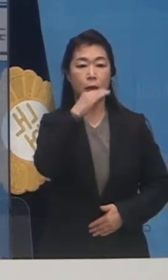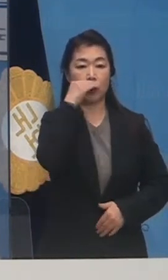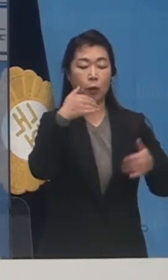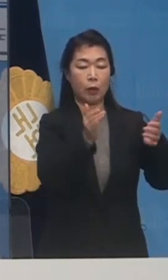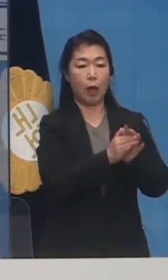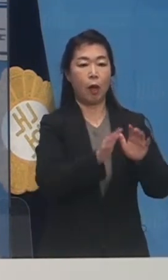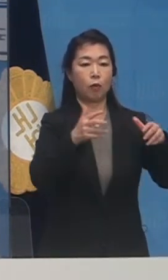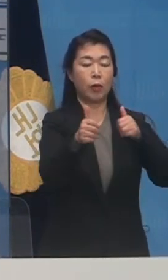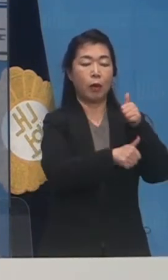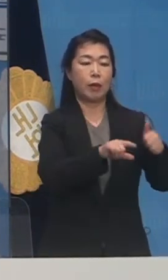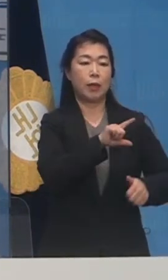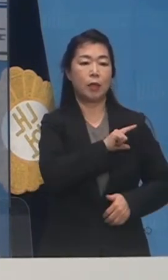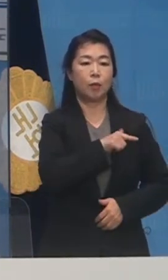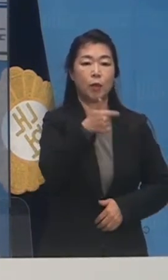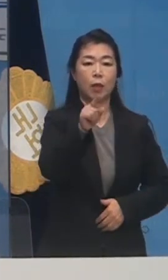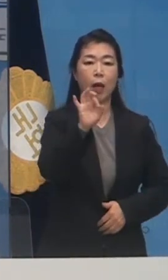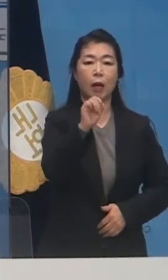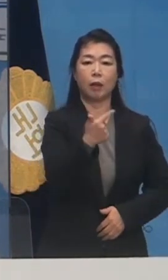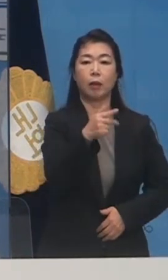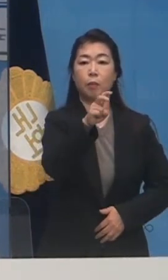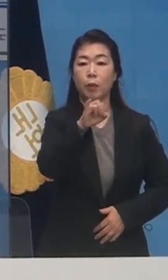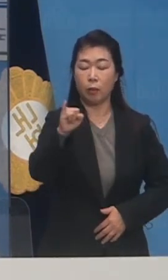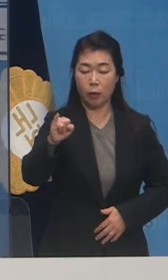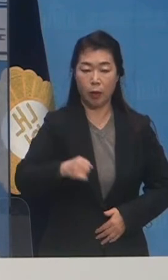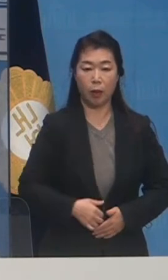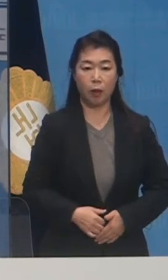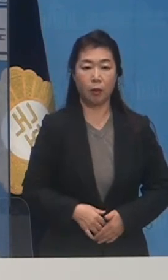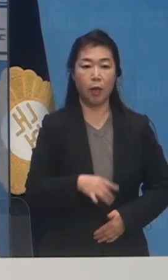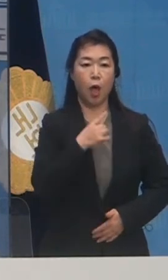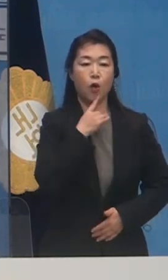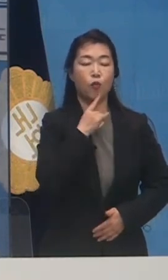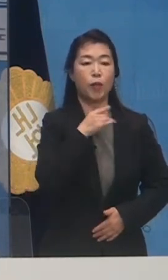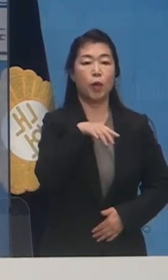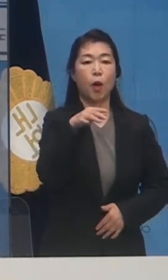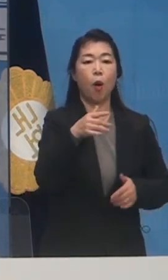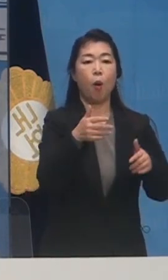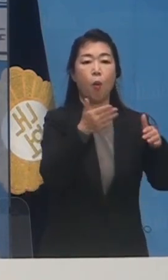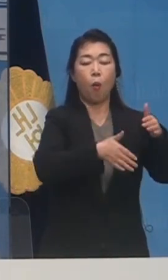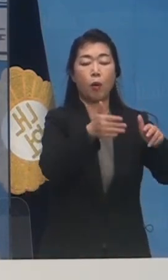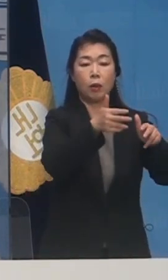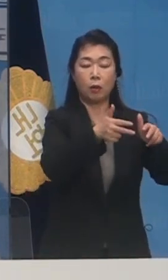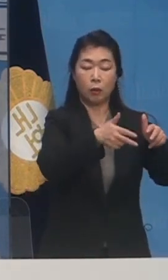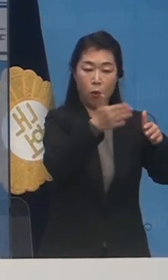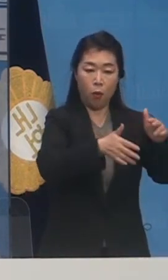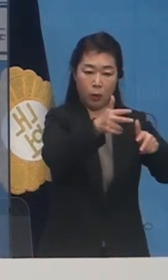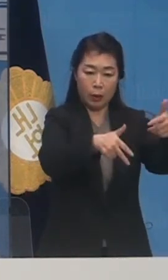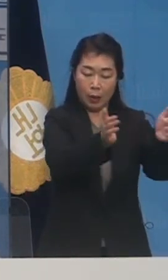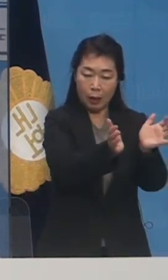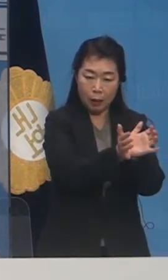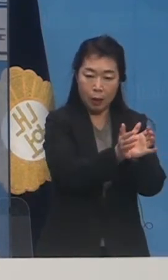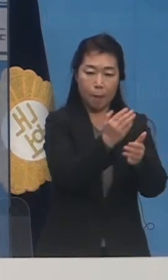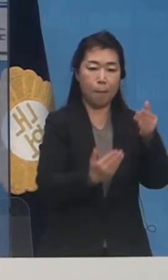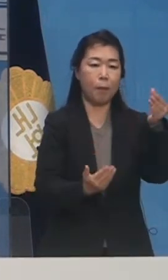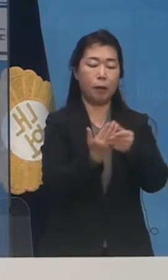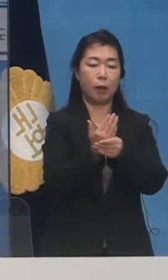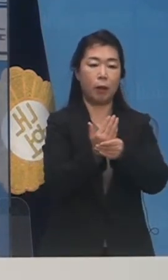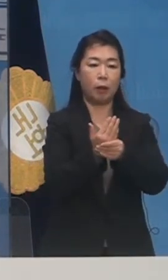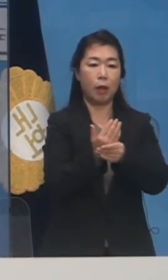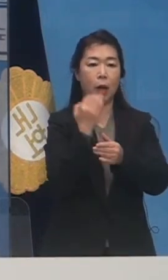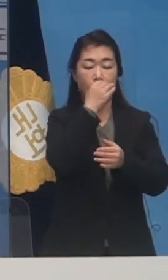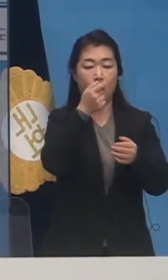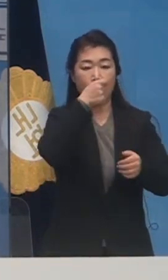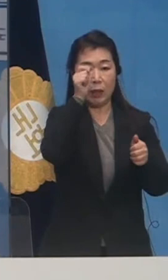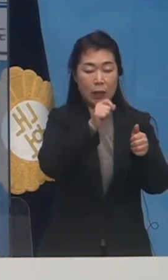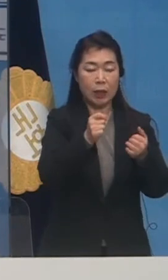정의당 국회의원 강은희입니다. 구미공단 KC에서 발생한 성희롱 사건과 직장 내 괴롭힘에